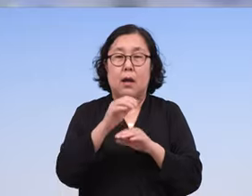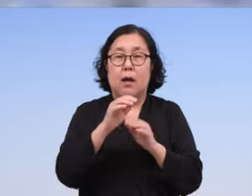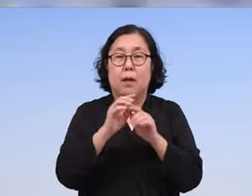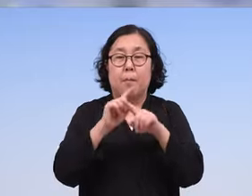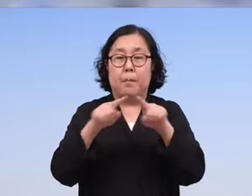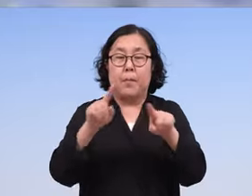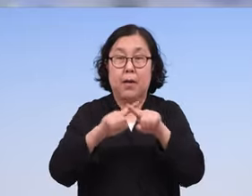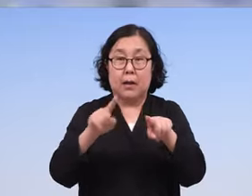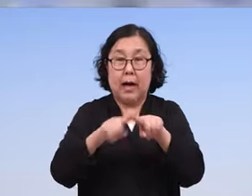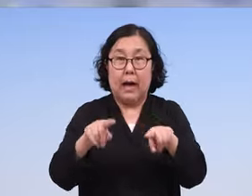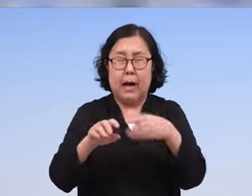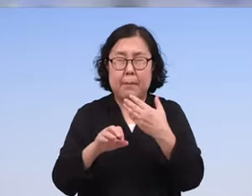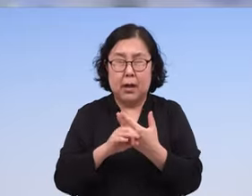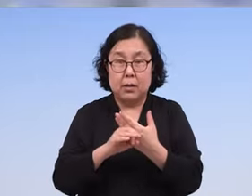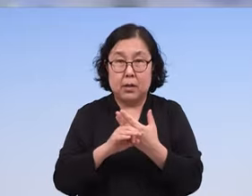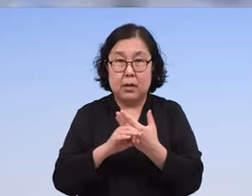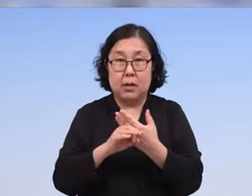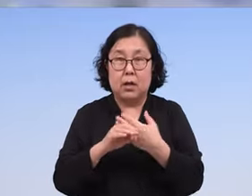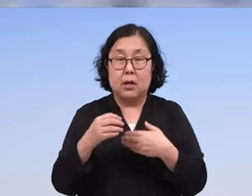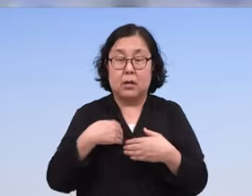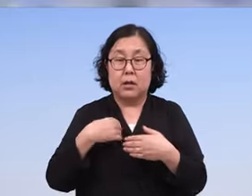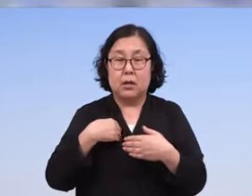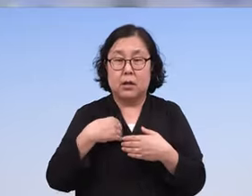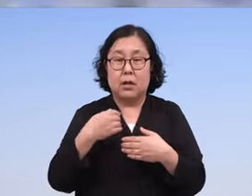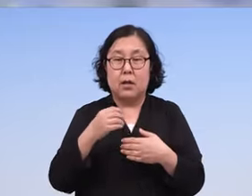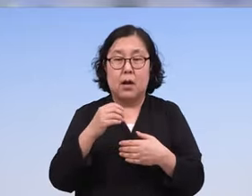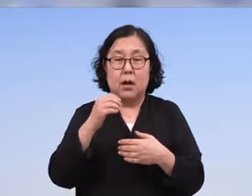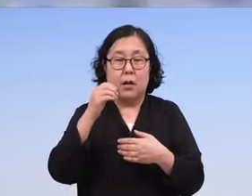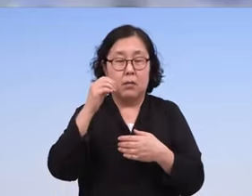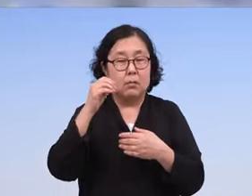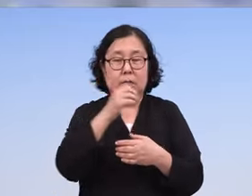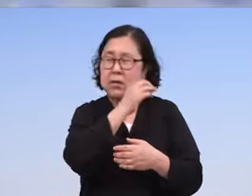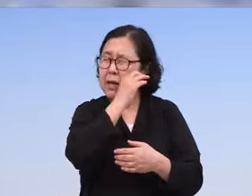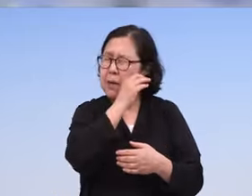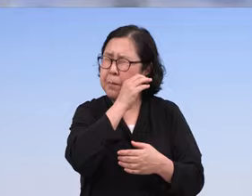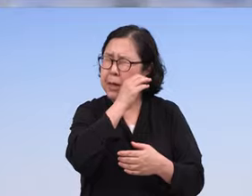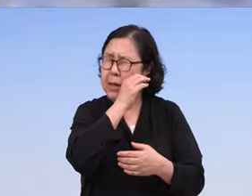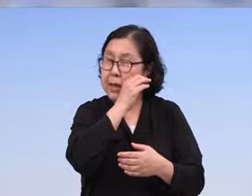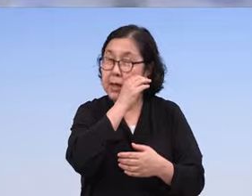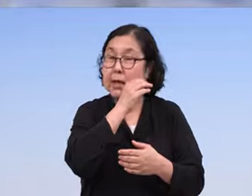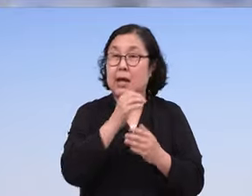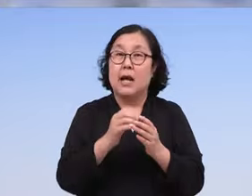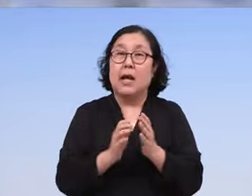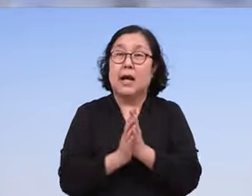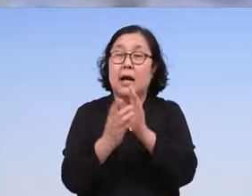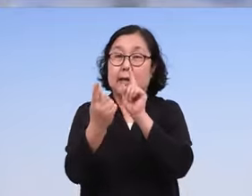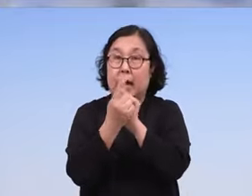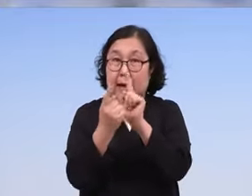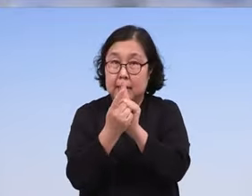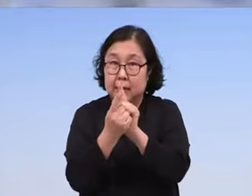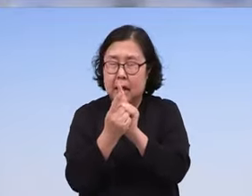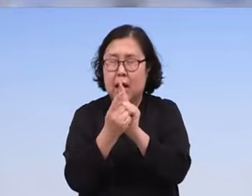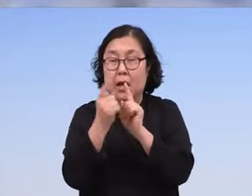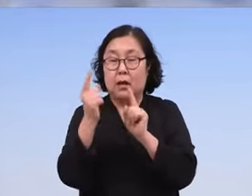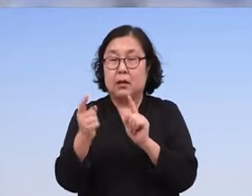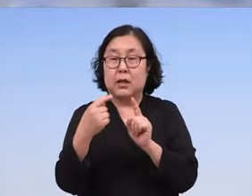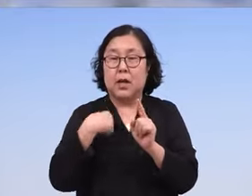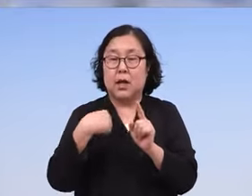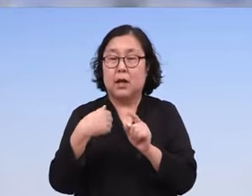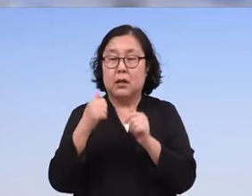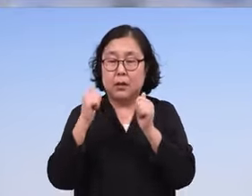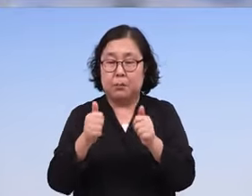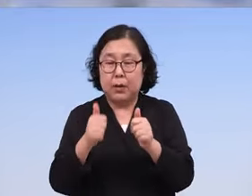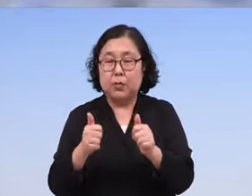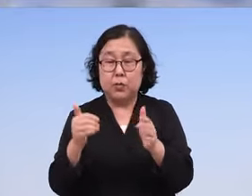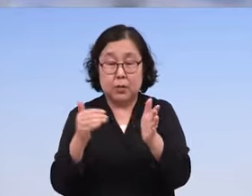창피당한다는 거를 인식하고 심판 보는데도 오심이 이렇게 많은데 자기가 해버리면 그거로 끝일 때는 얼마나 더